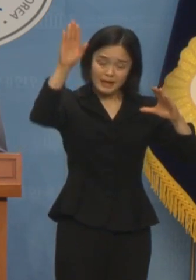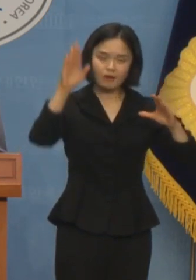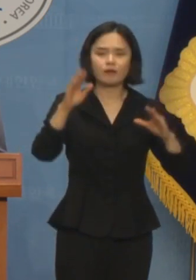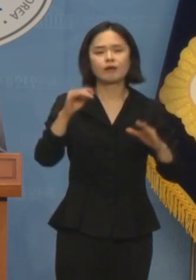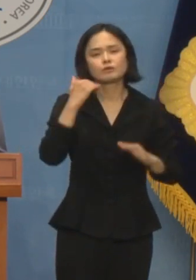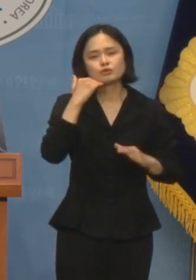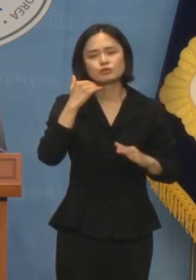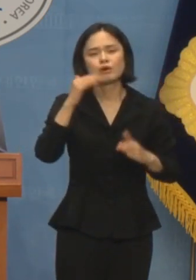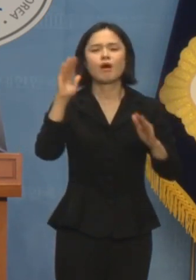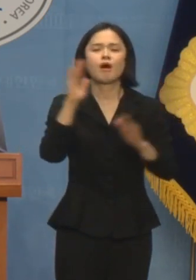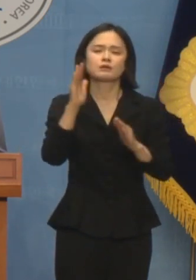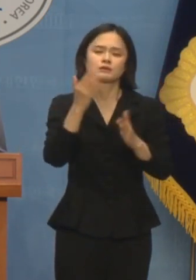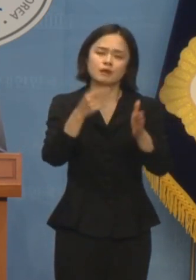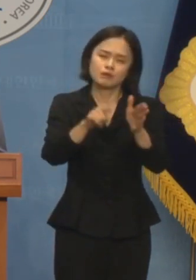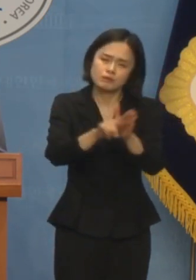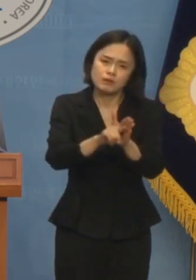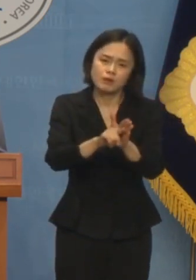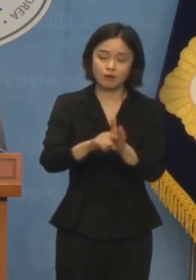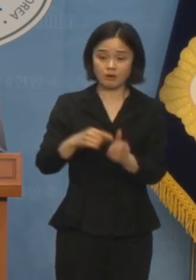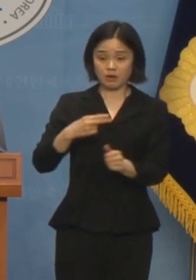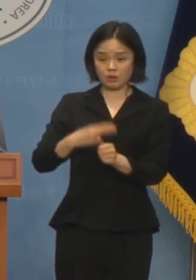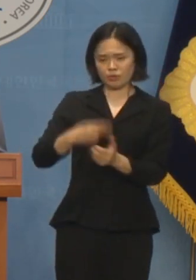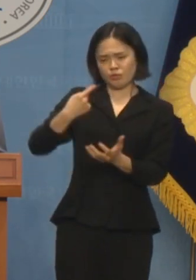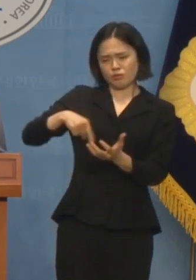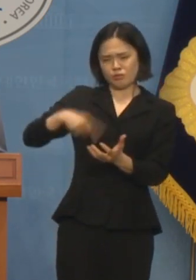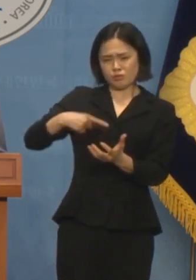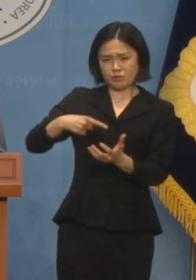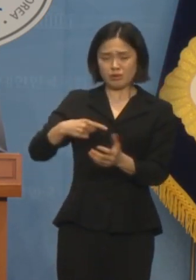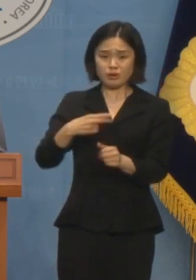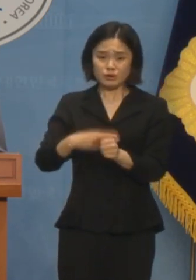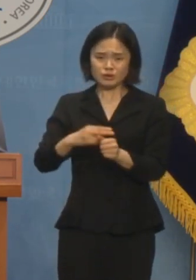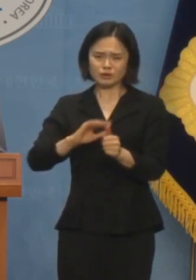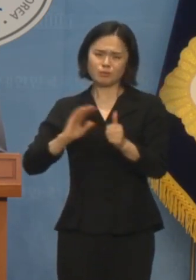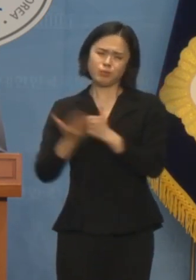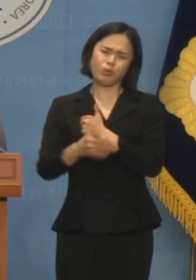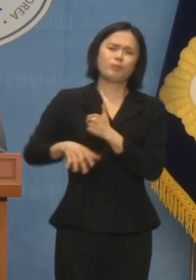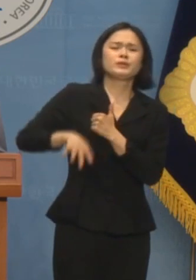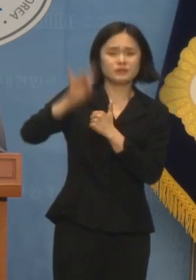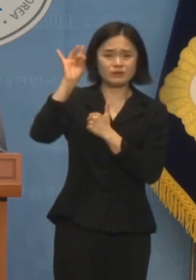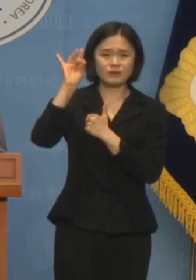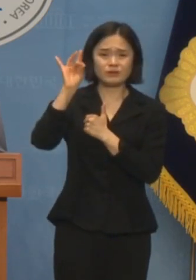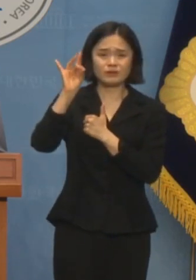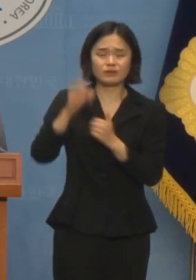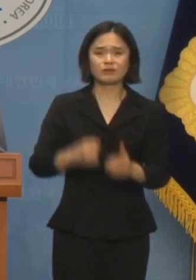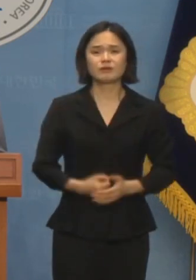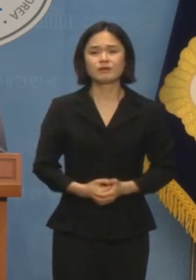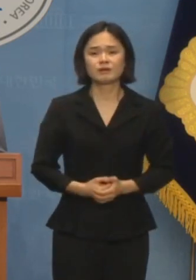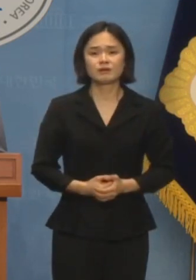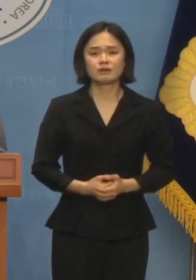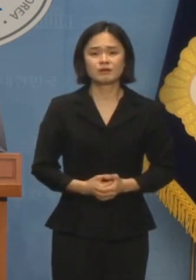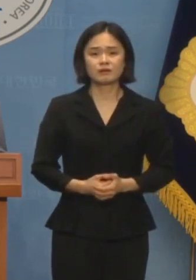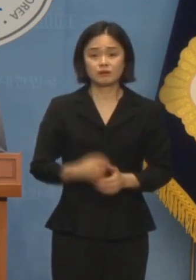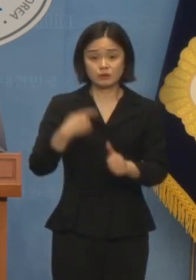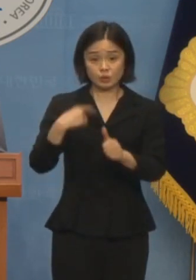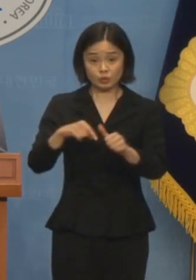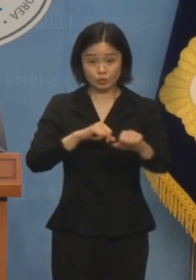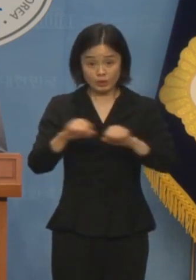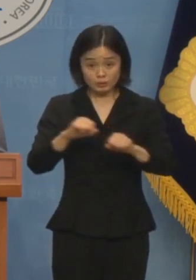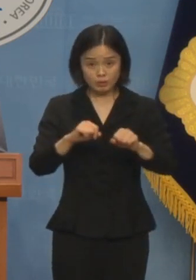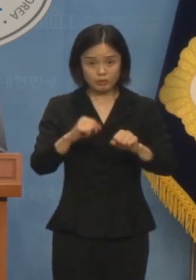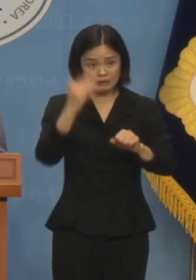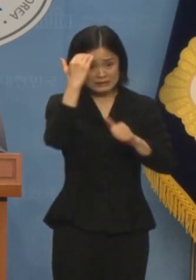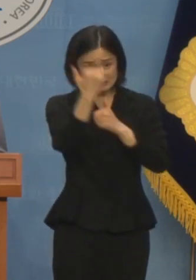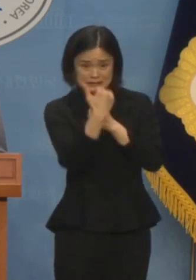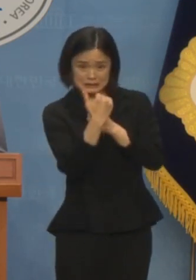위해 교단에 서 있는 선생님들을 보호해 주십시오. 또한 교육활동 침해로 인한 교사 사망 사건이